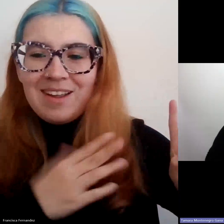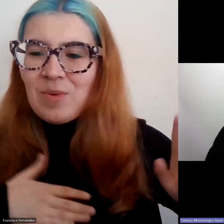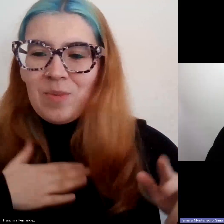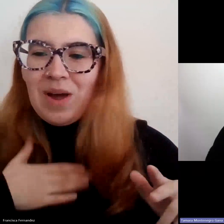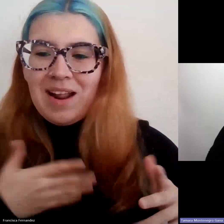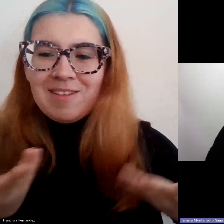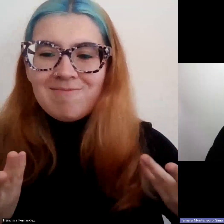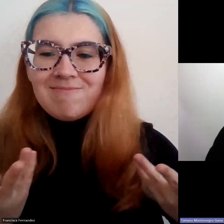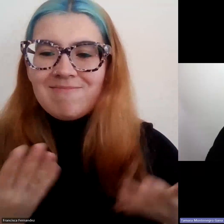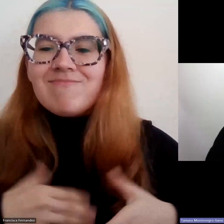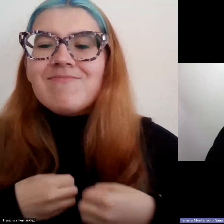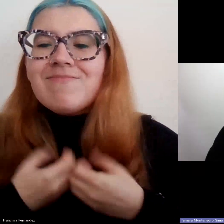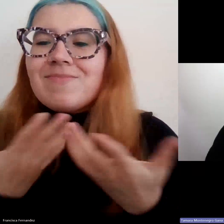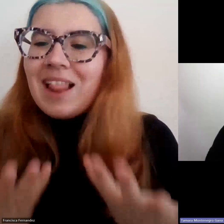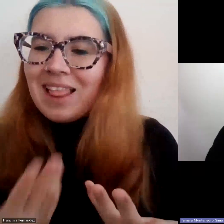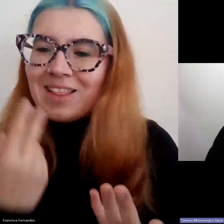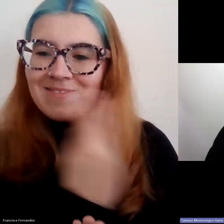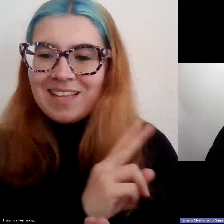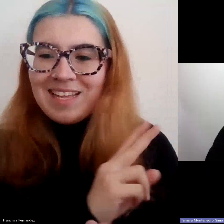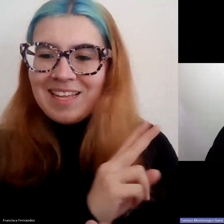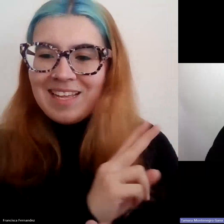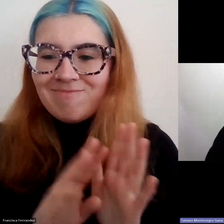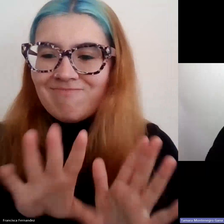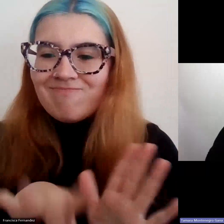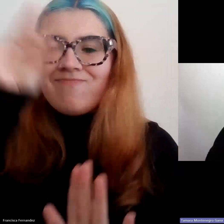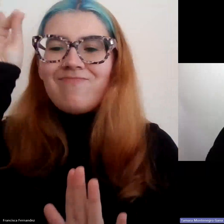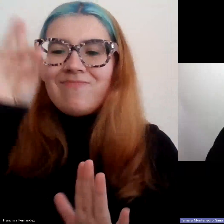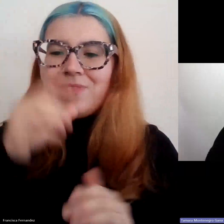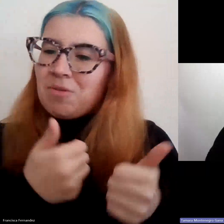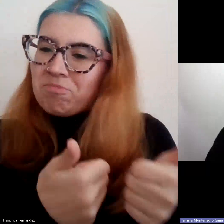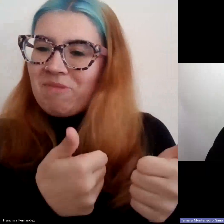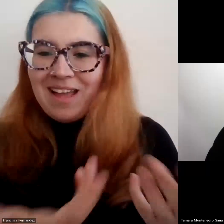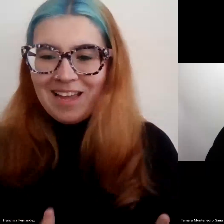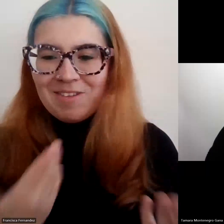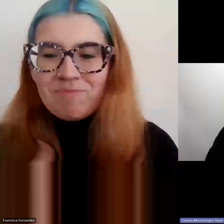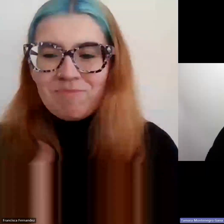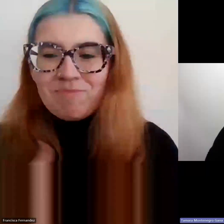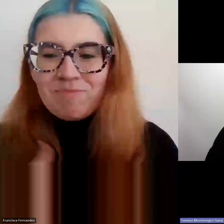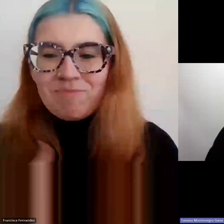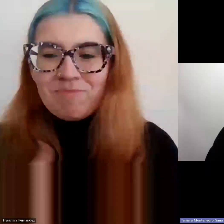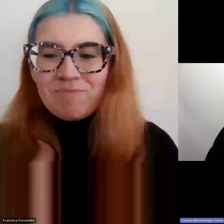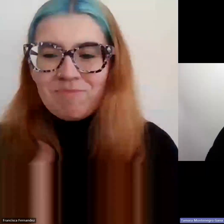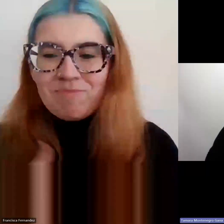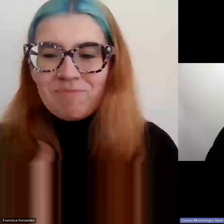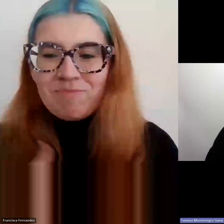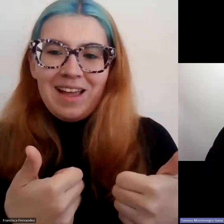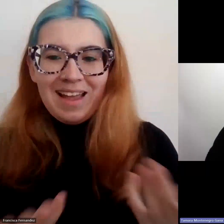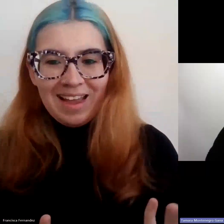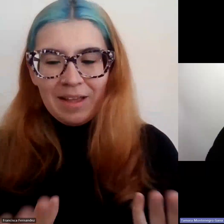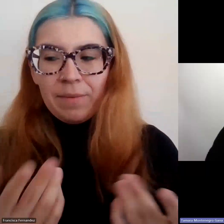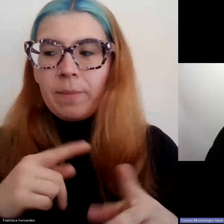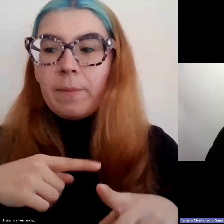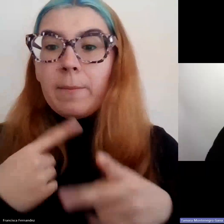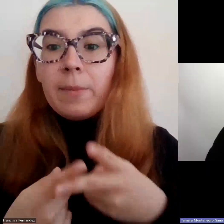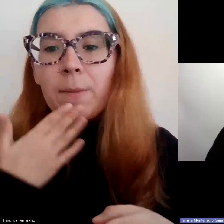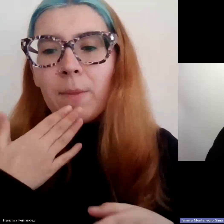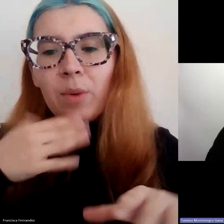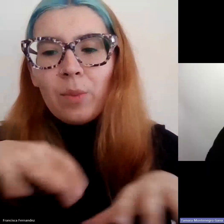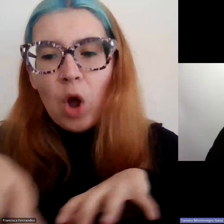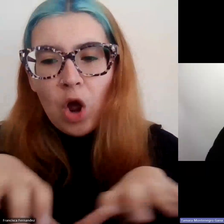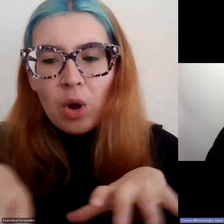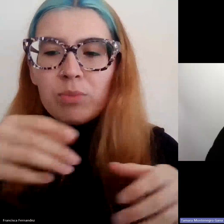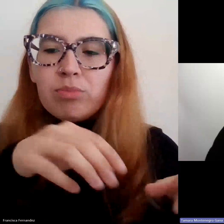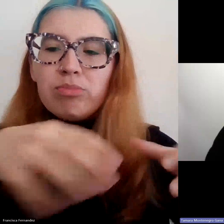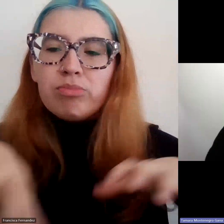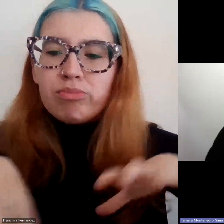estaba permitido, no era problema. Si a él le gustaba, él tenía que expresarse así. Así que eso le ayudó y lo hizo